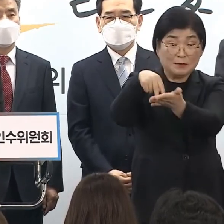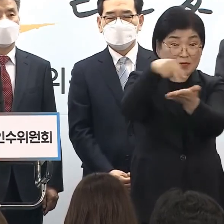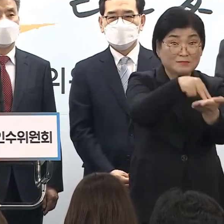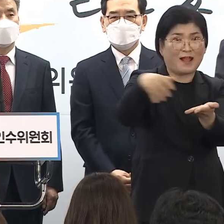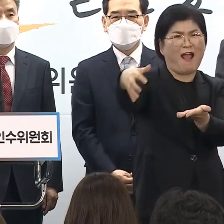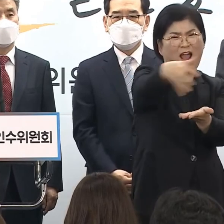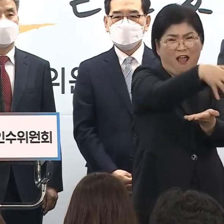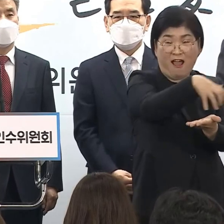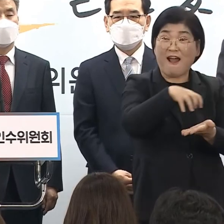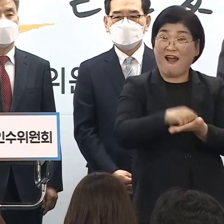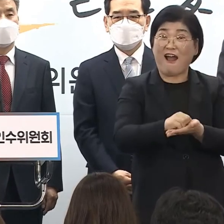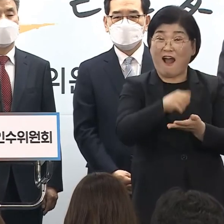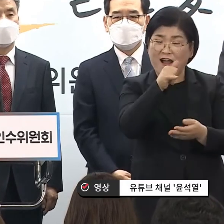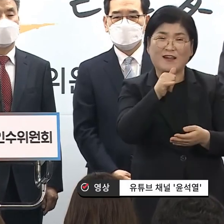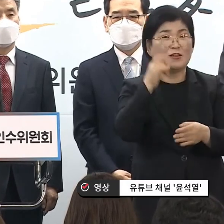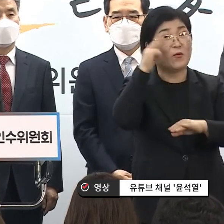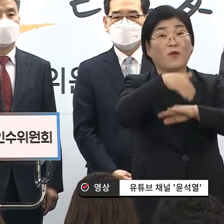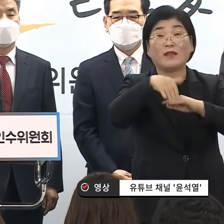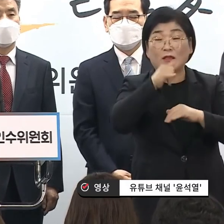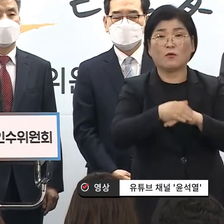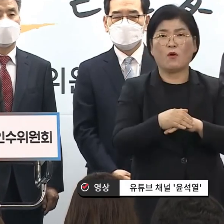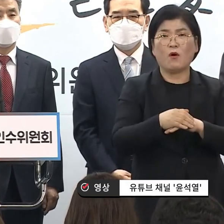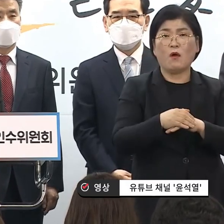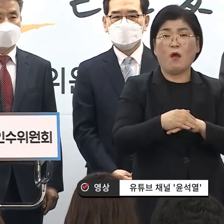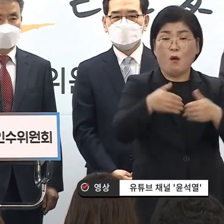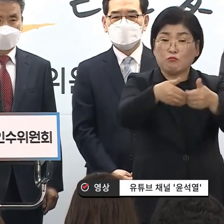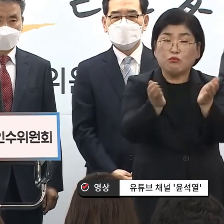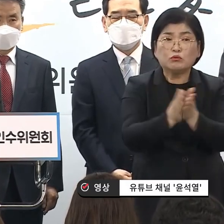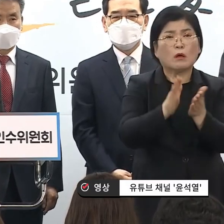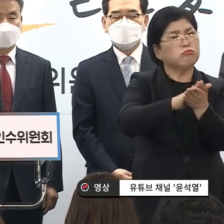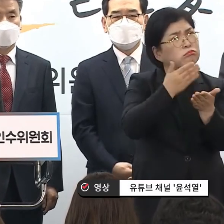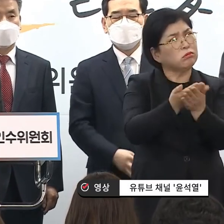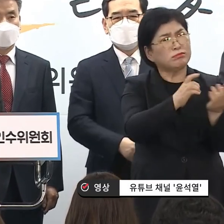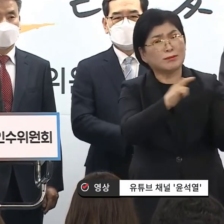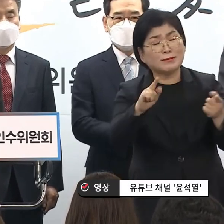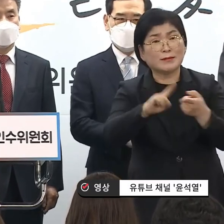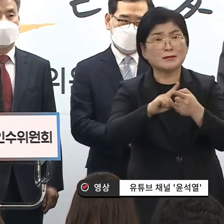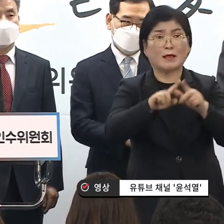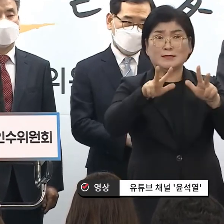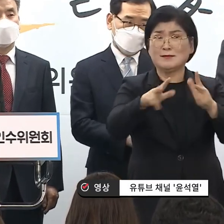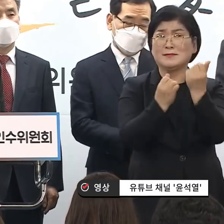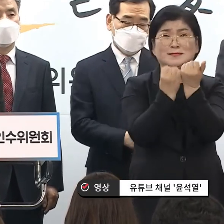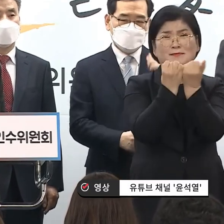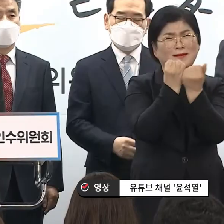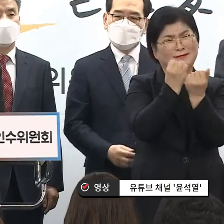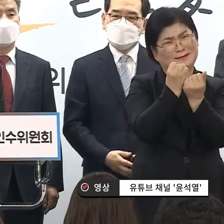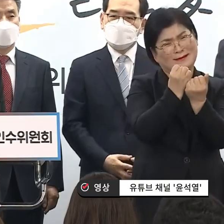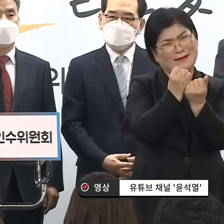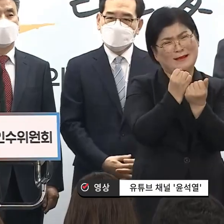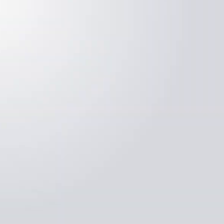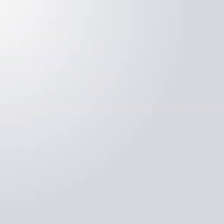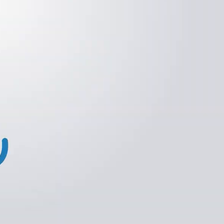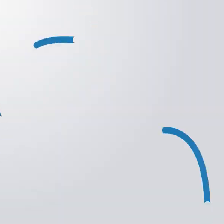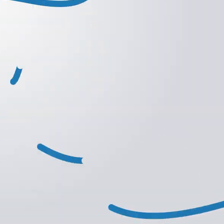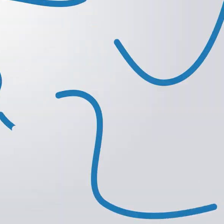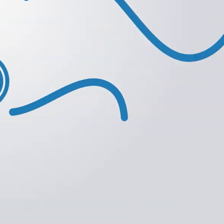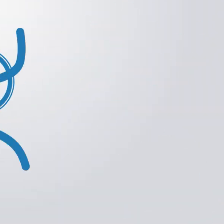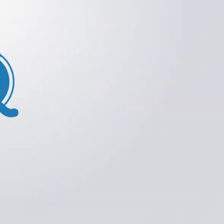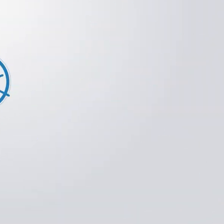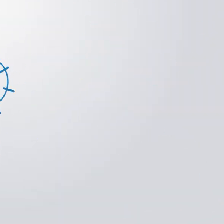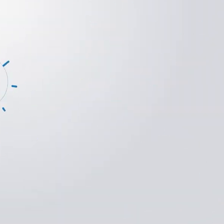그 언제 그 부처에 대한 개편이 될지에 대해서 지금 말씀드리는 건 좀 이르지 않을까 그렇게 생각이 됩니다.